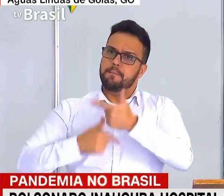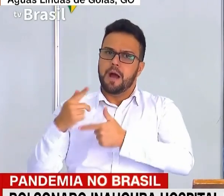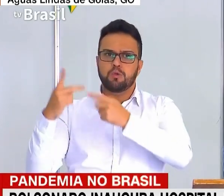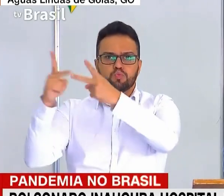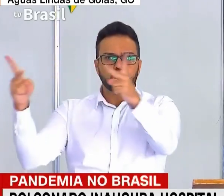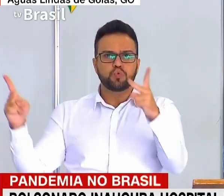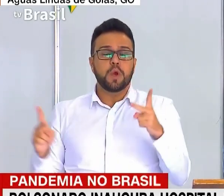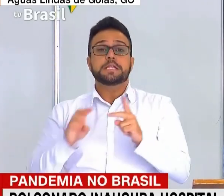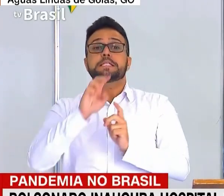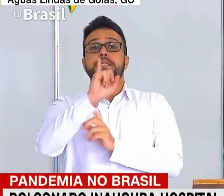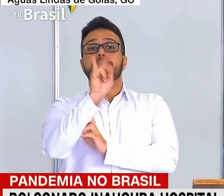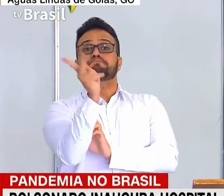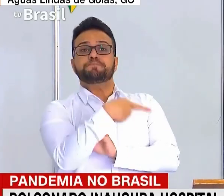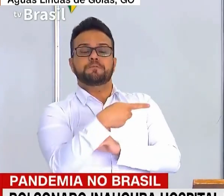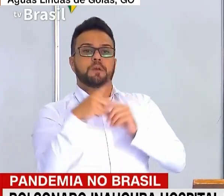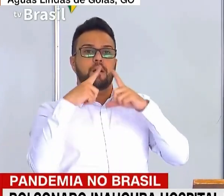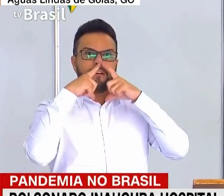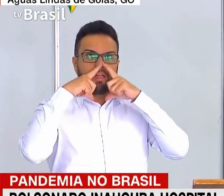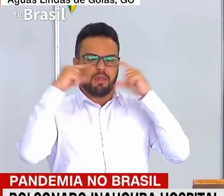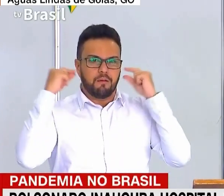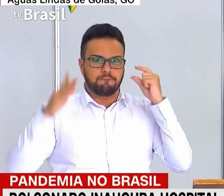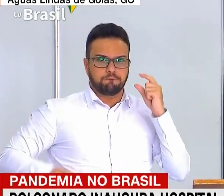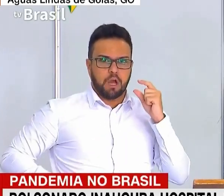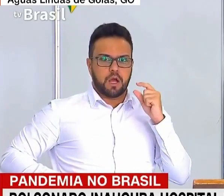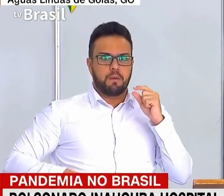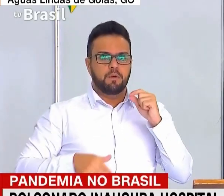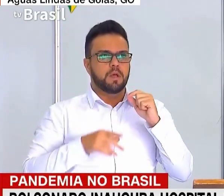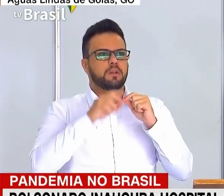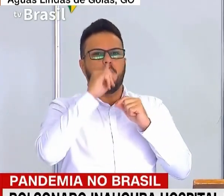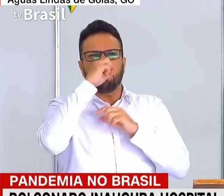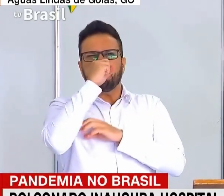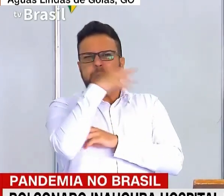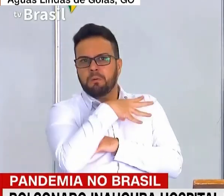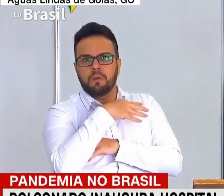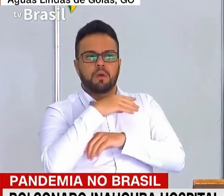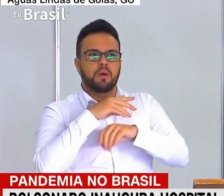porventura, esses marginais extrapolem os limites da lei.